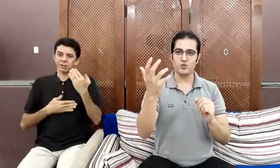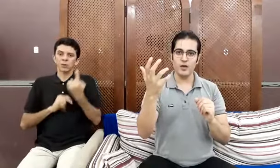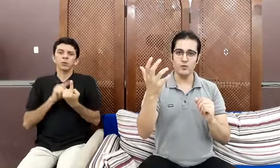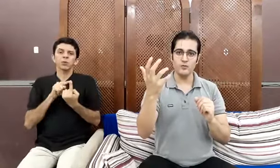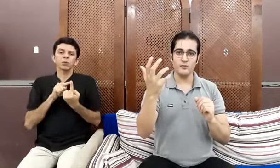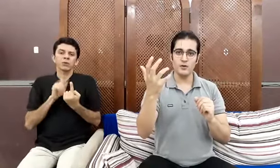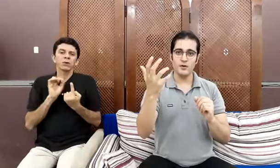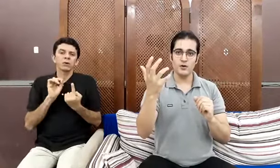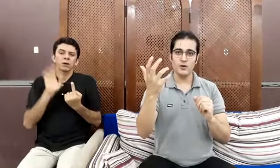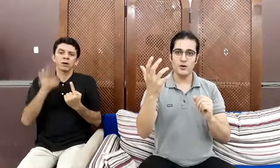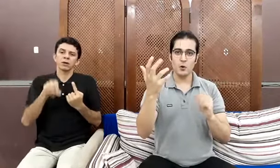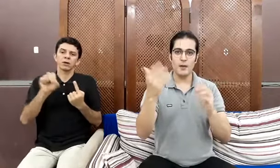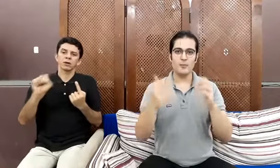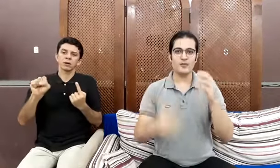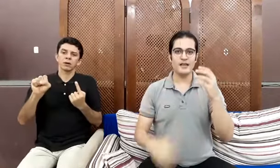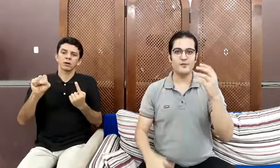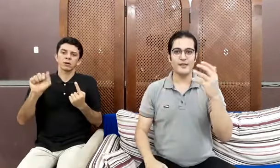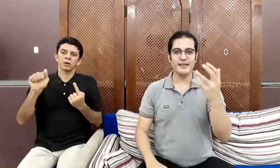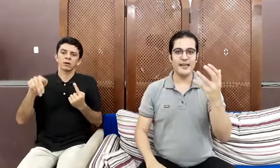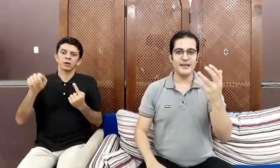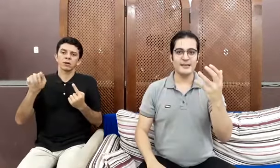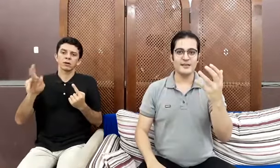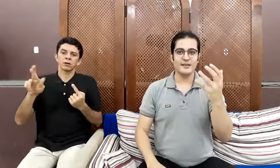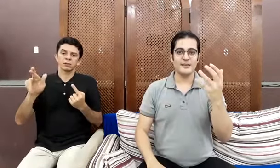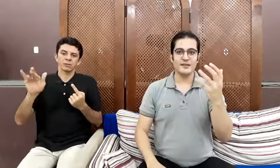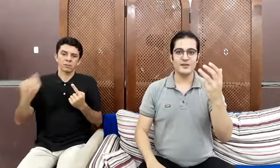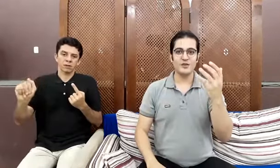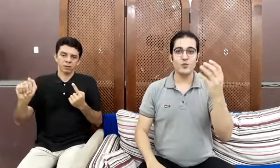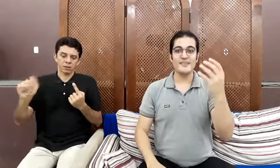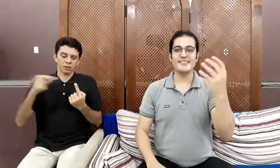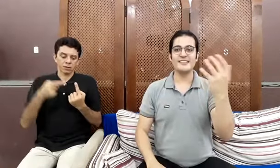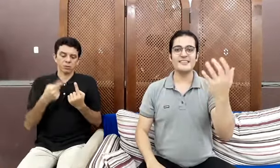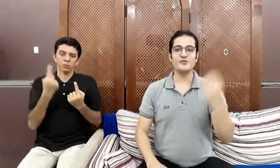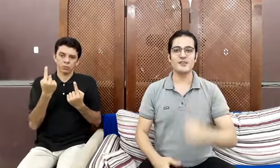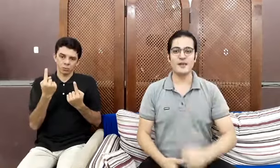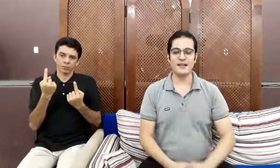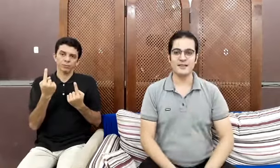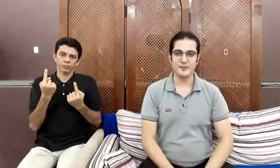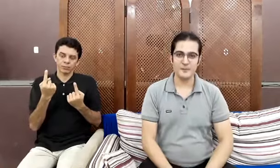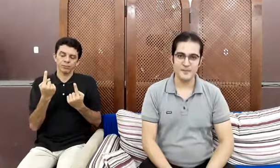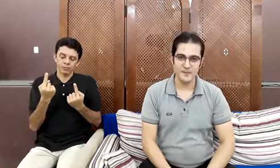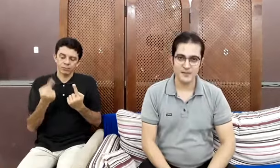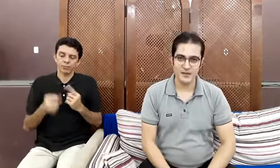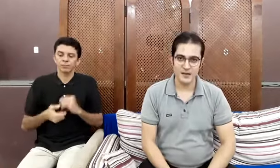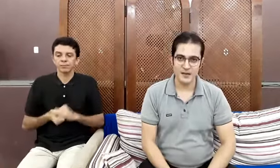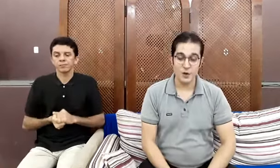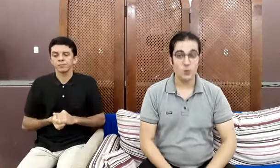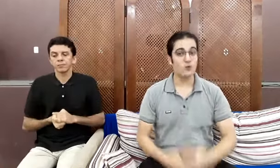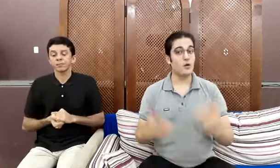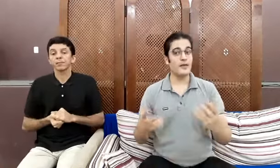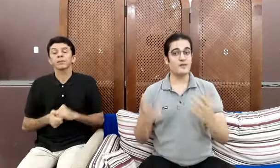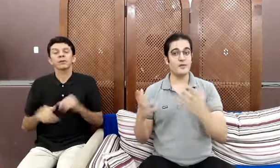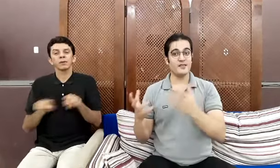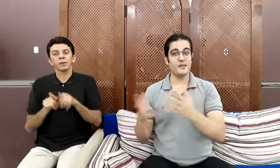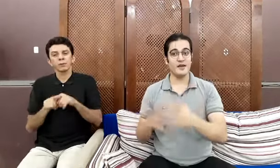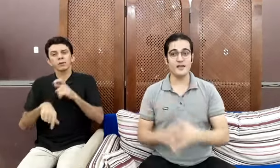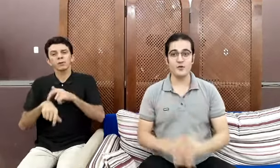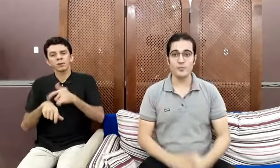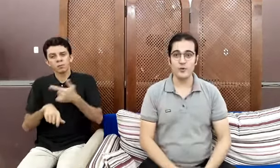sacerdote judeu com a bondade verdadeira de um esquecido samaritano. Um outro momento, a